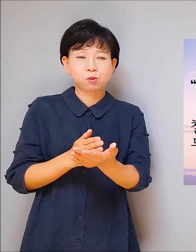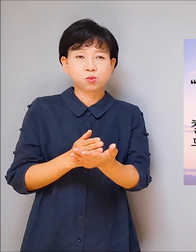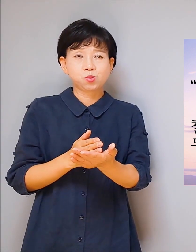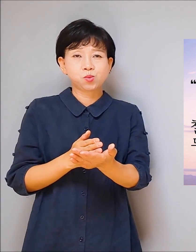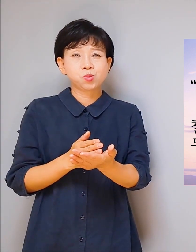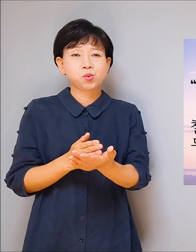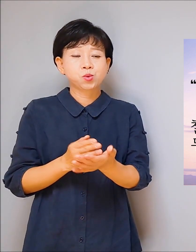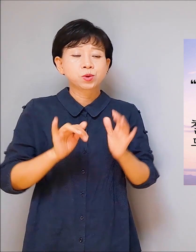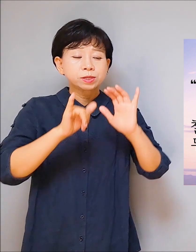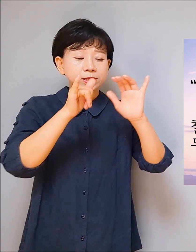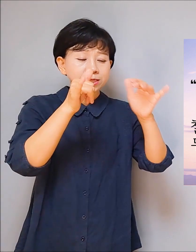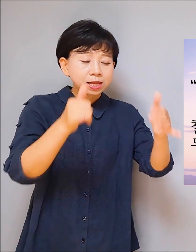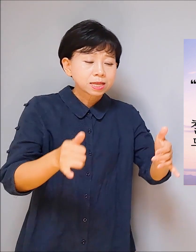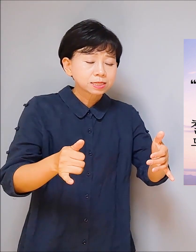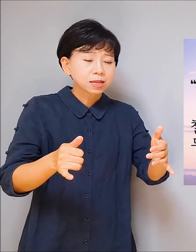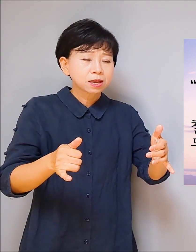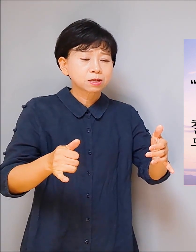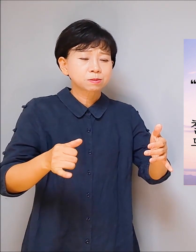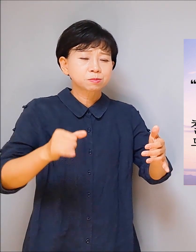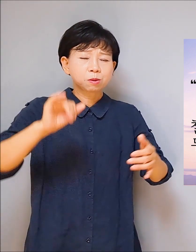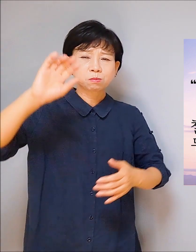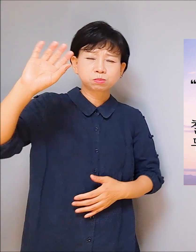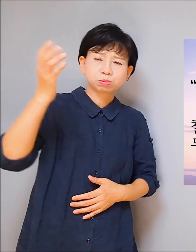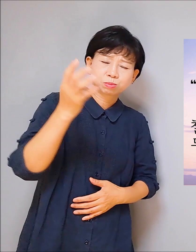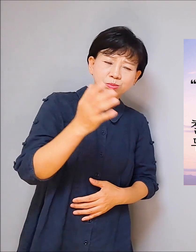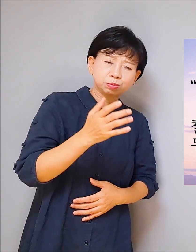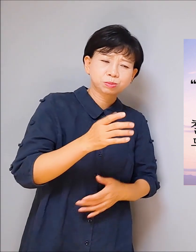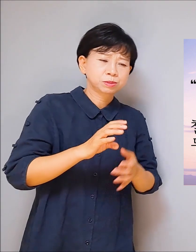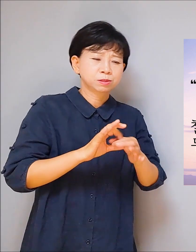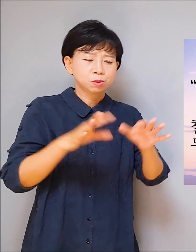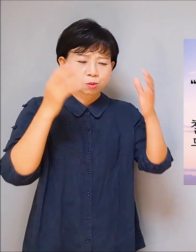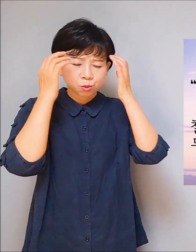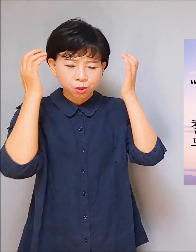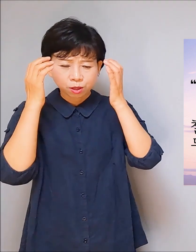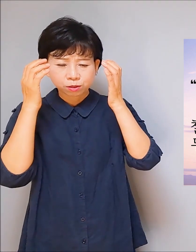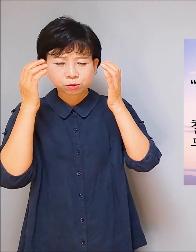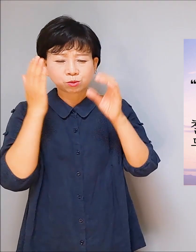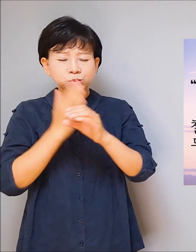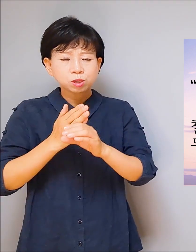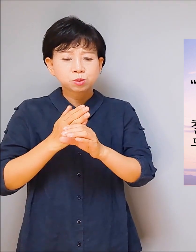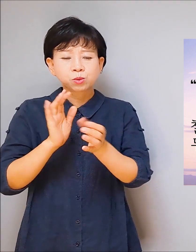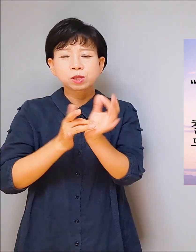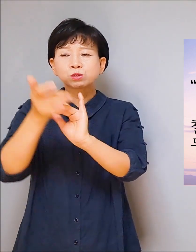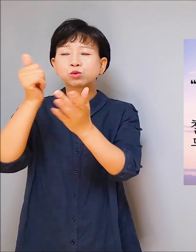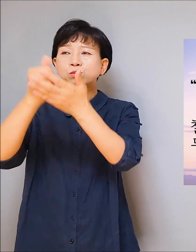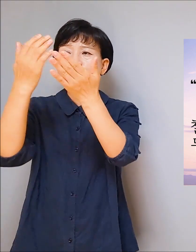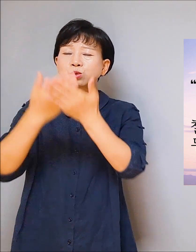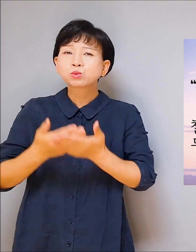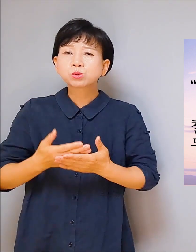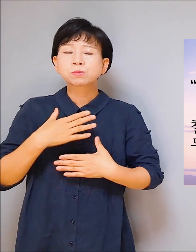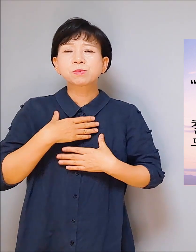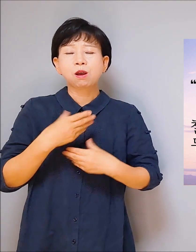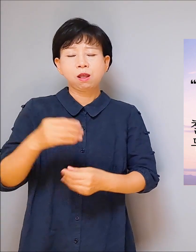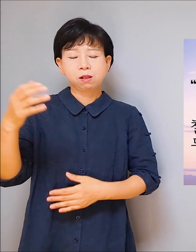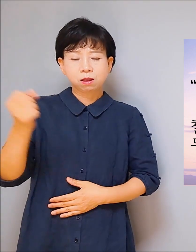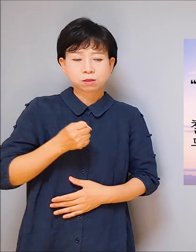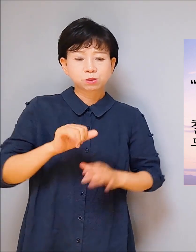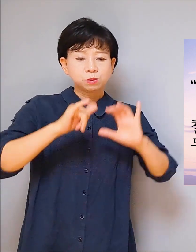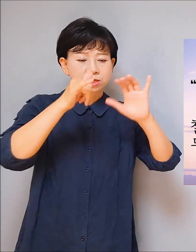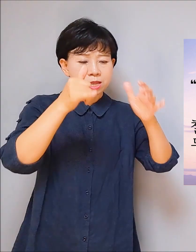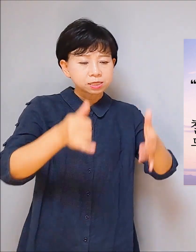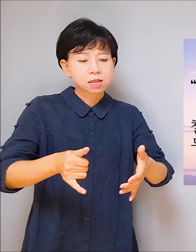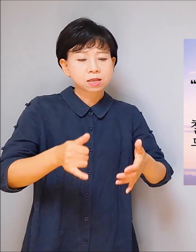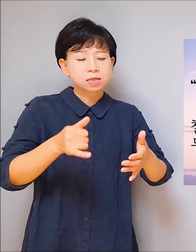아니라 세상의 어떤 광풍 속에서도 예수가 누리신 그 평안을 가지고 세상의 샬롬을 가져오려는 분들을